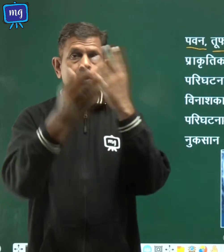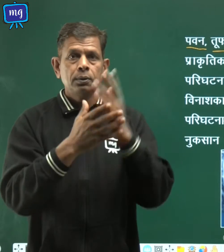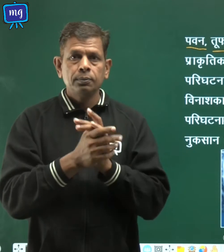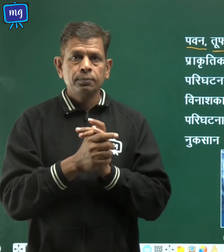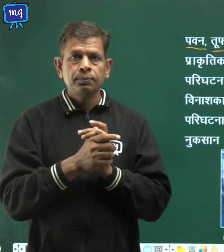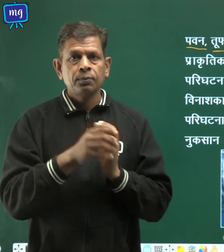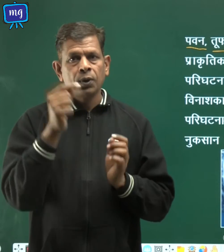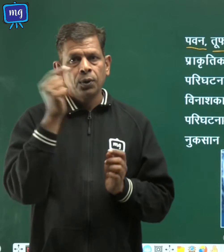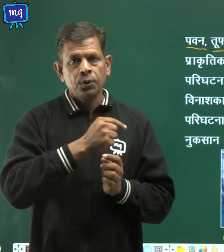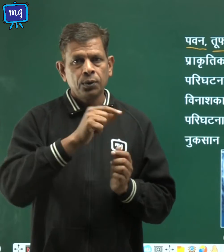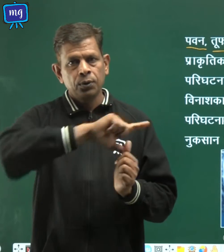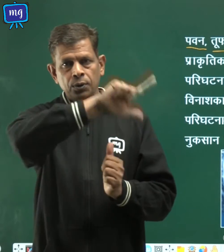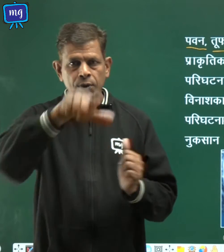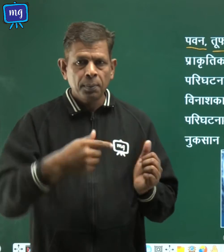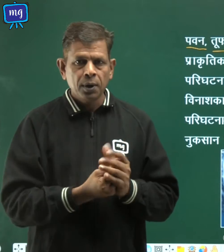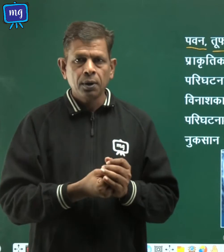ये सभी